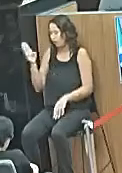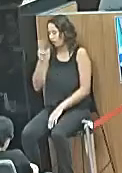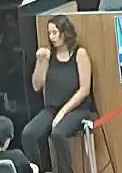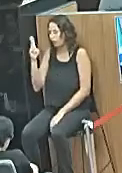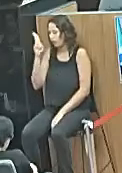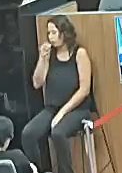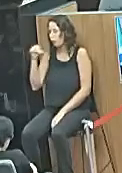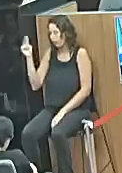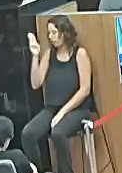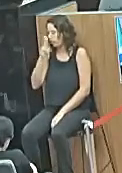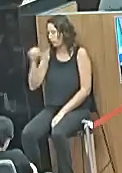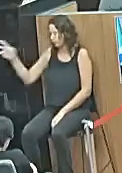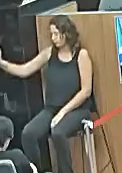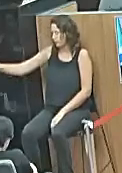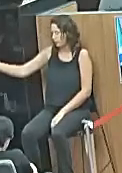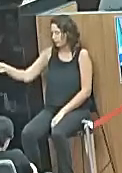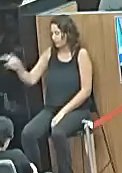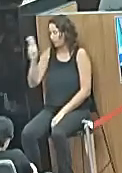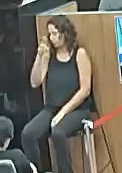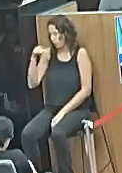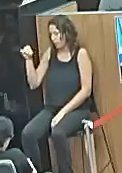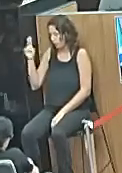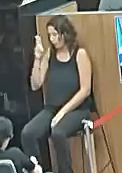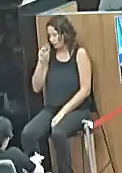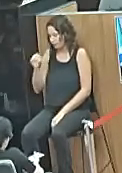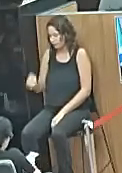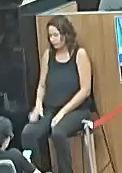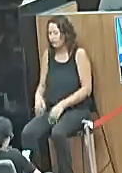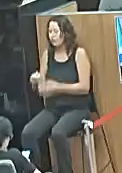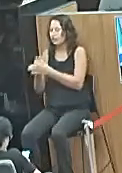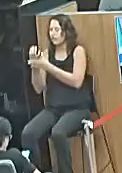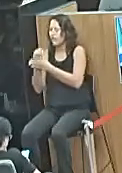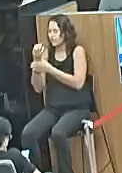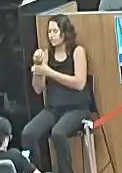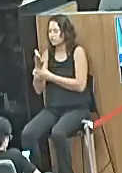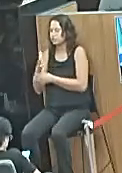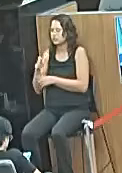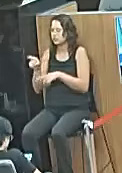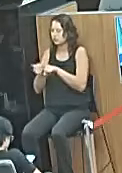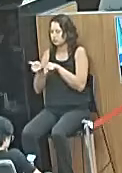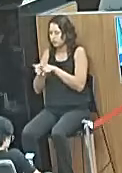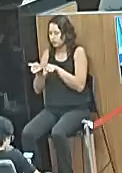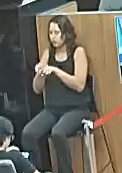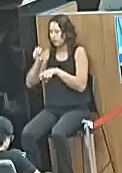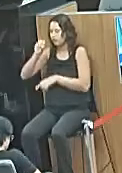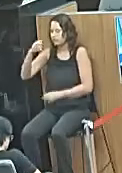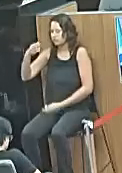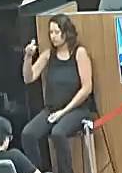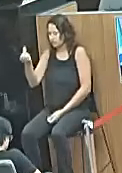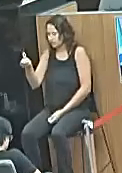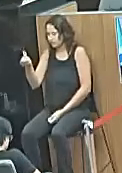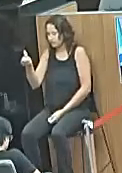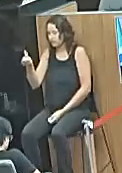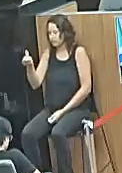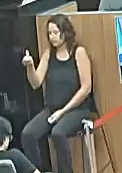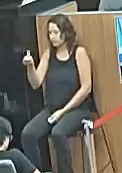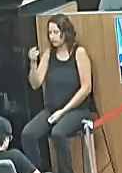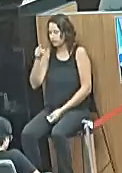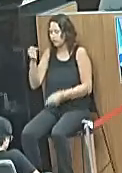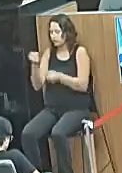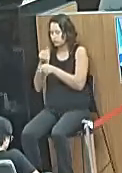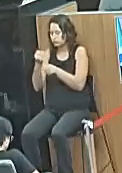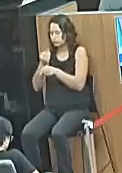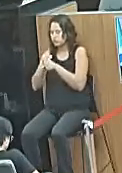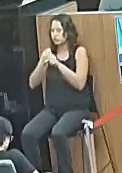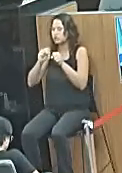ao patrimônio das escolas atendidas criação do âmbito do programa 0 36 destinada à construção de